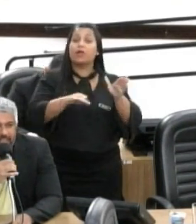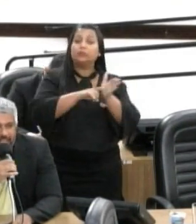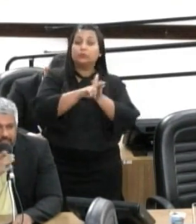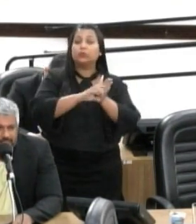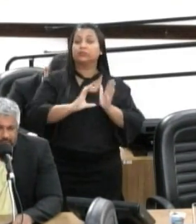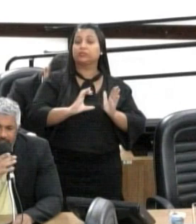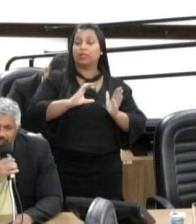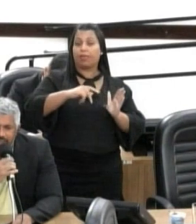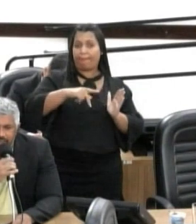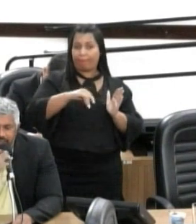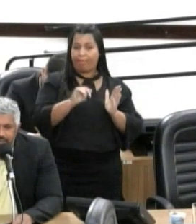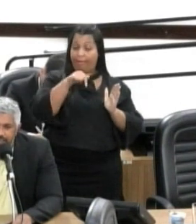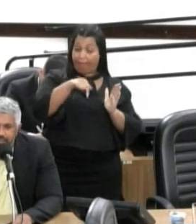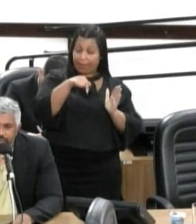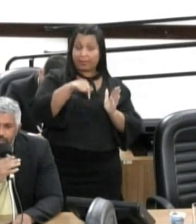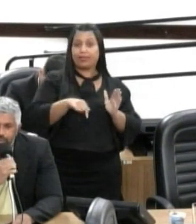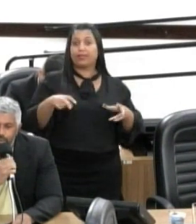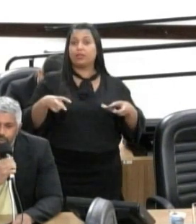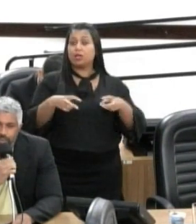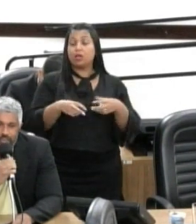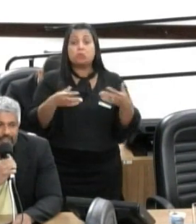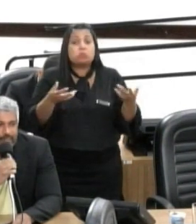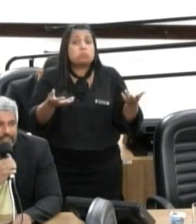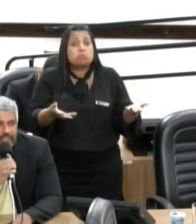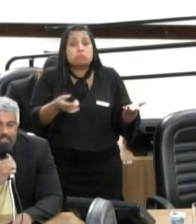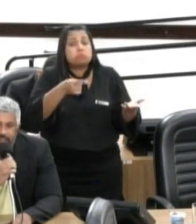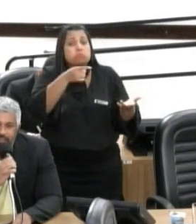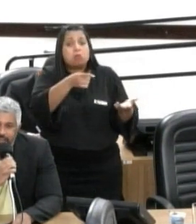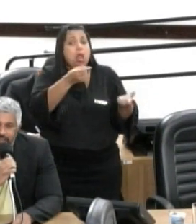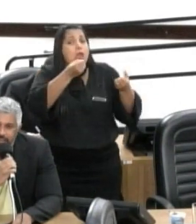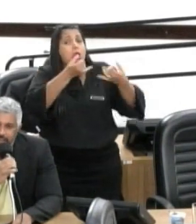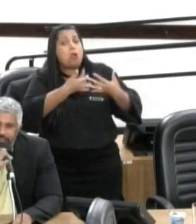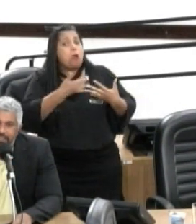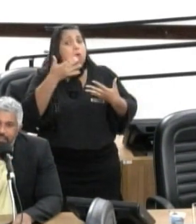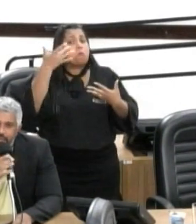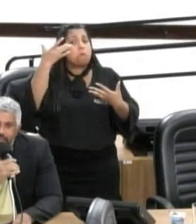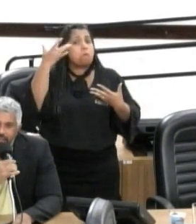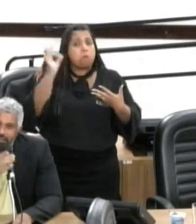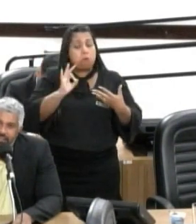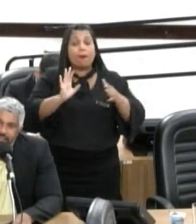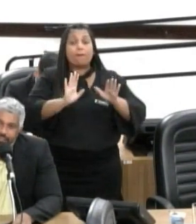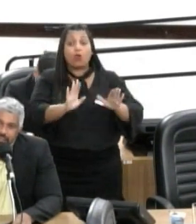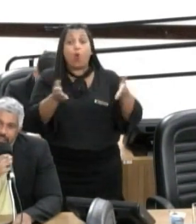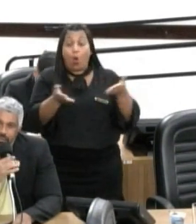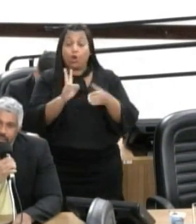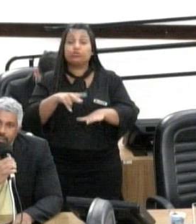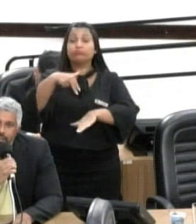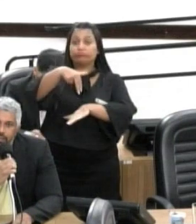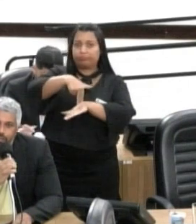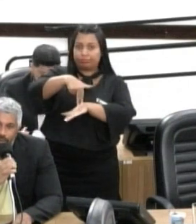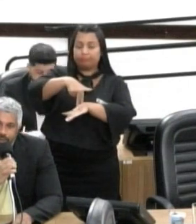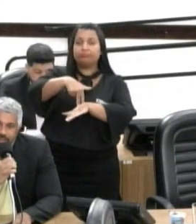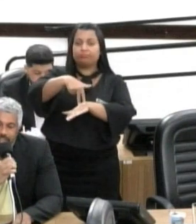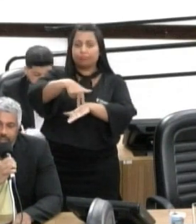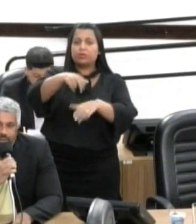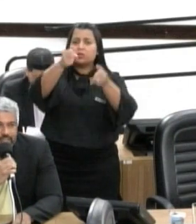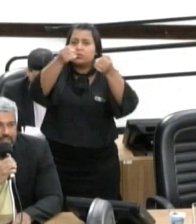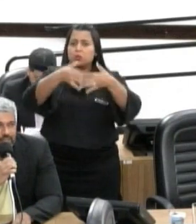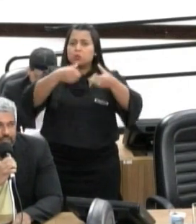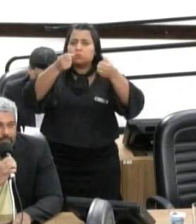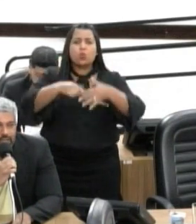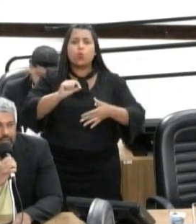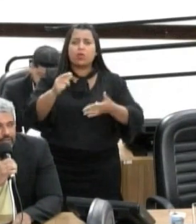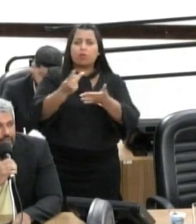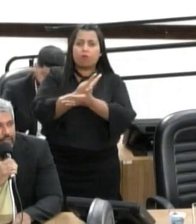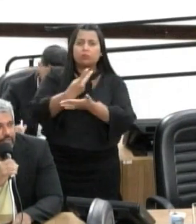aqui na casa e a gente não escutou diretamente ele, né? Então ele vai estar aqui hoje, ele vai estar falando sobre o que está